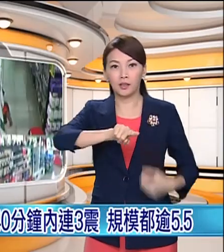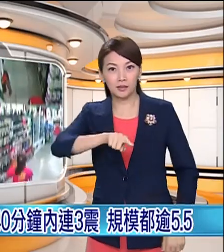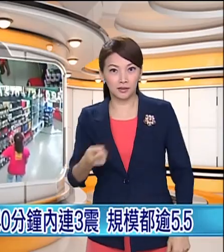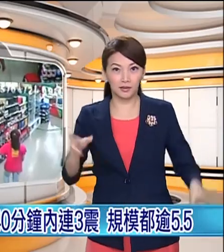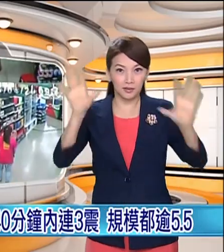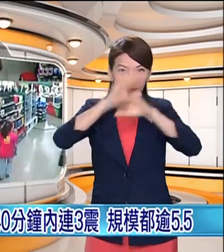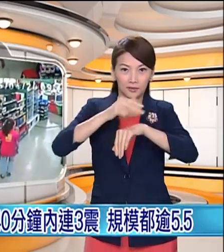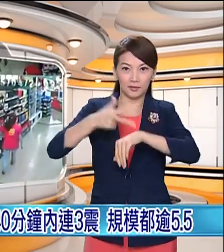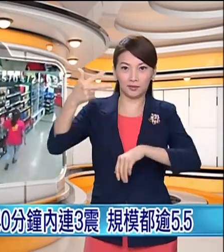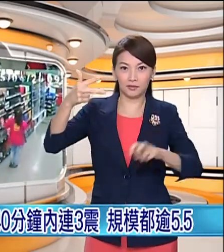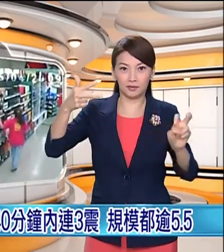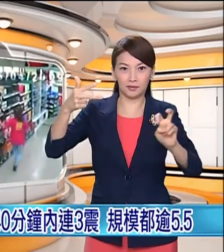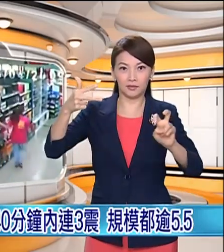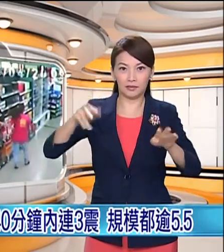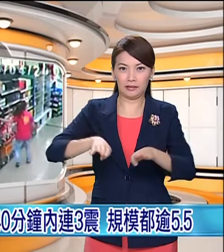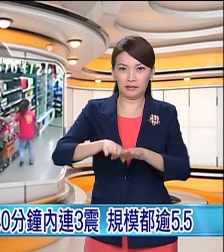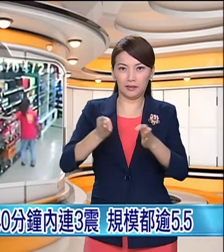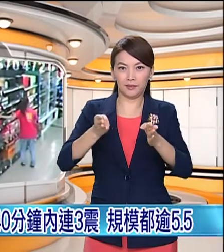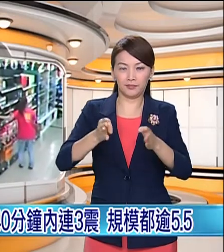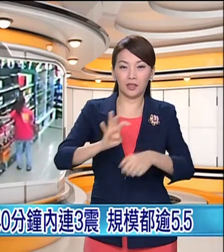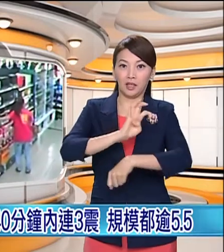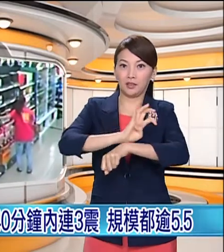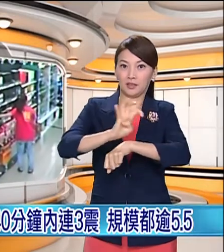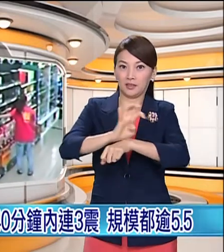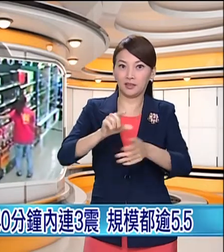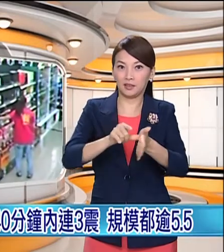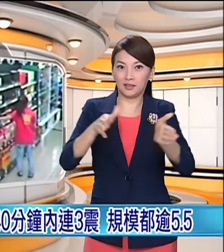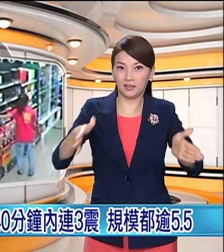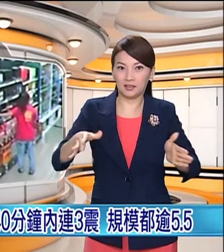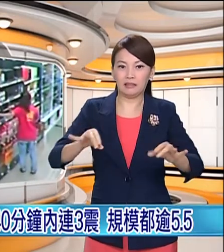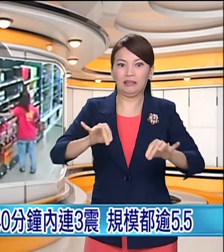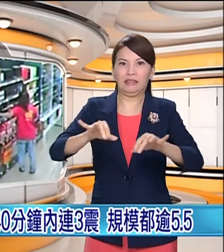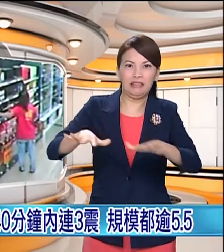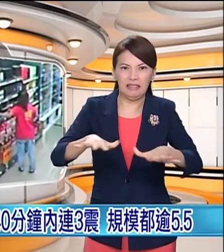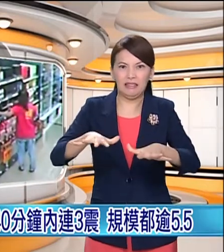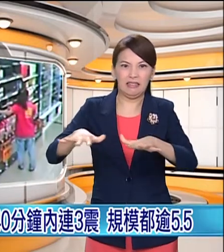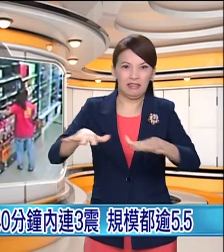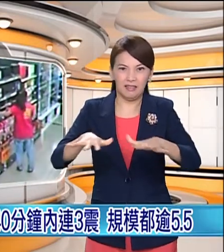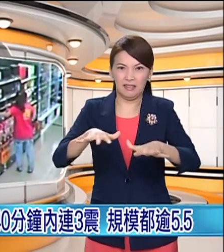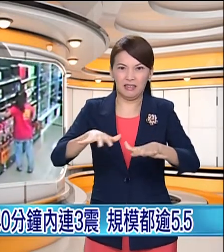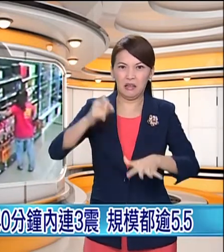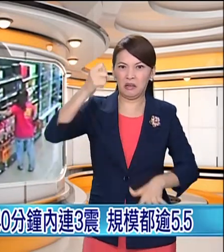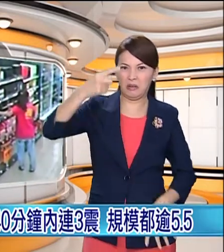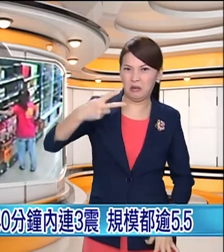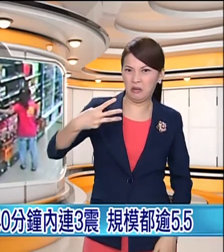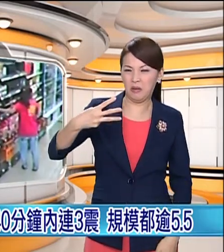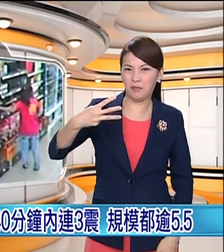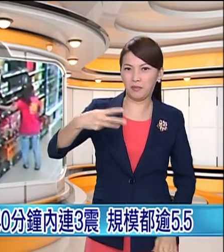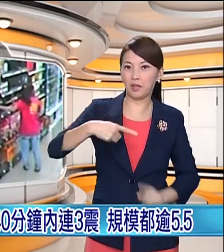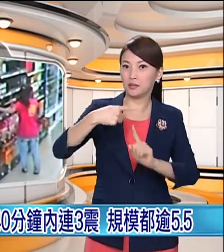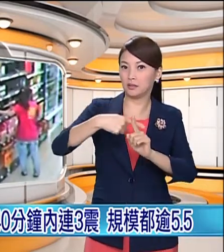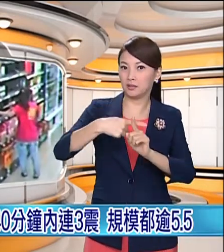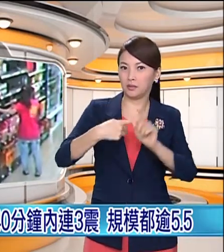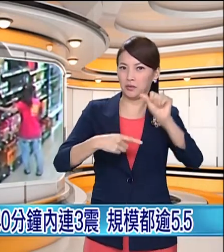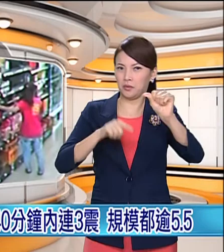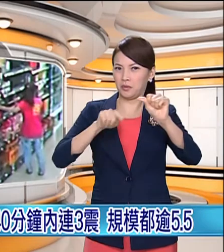震。而到了晚上7:20，更在40分钟之内，一连发生了3起规模5.5以上的有感地